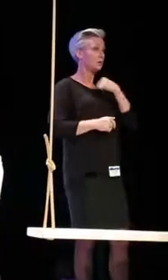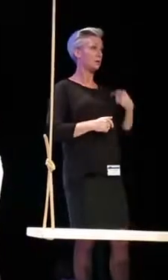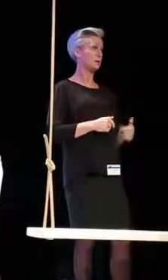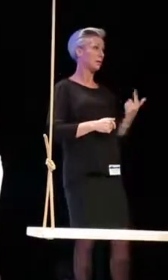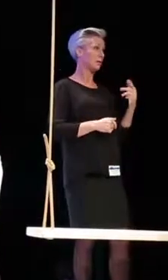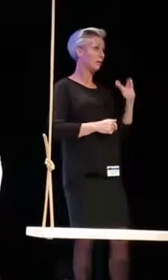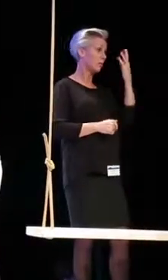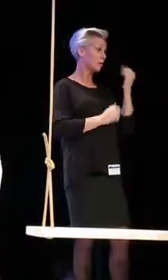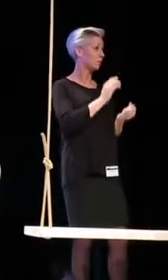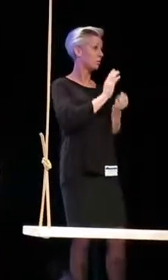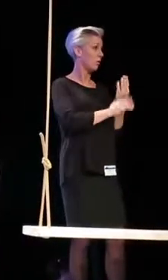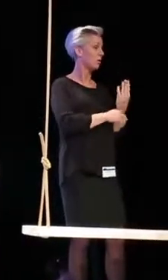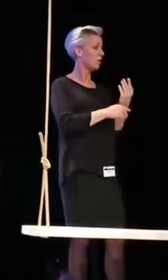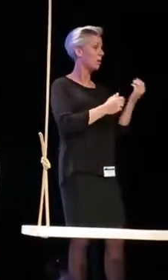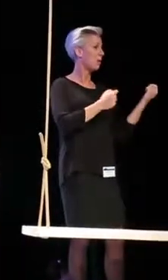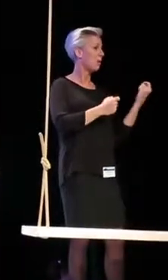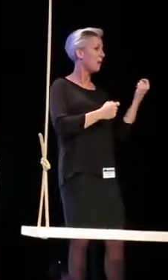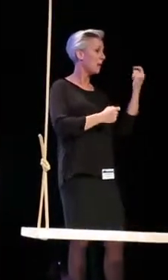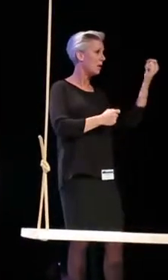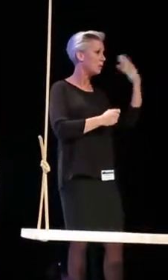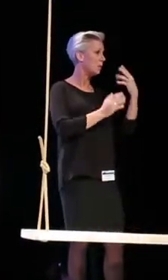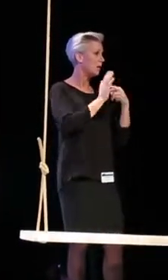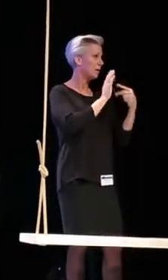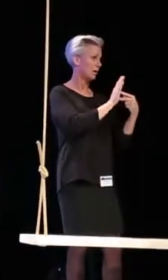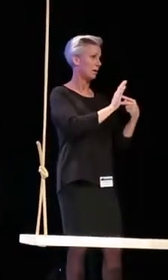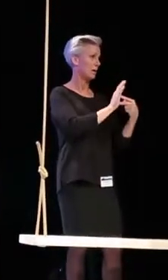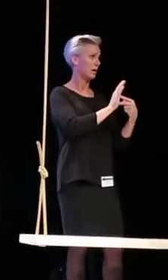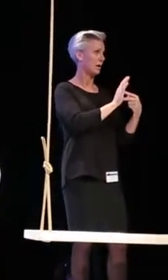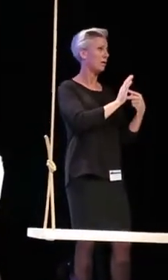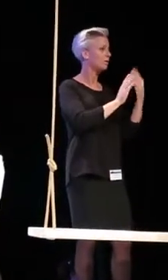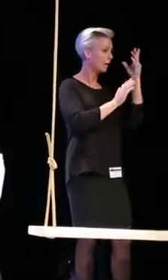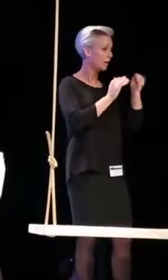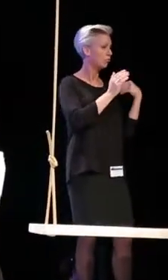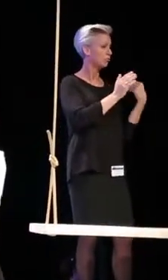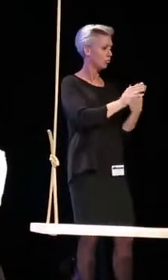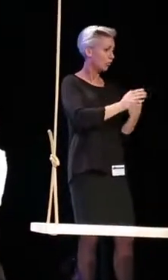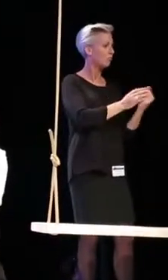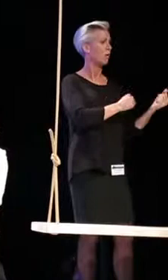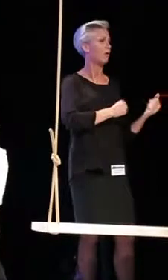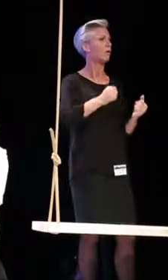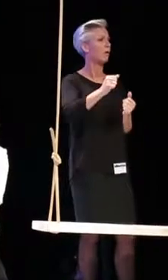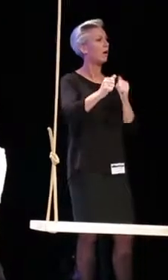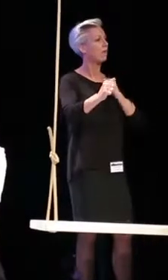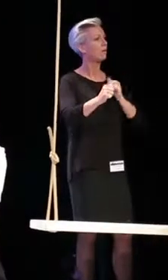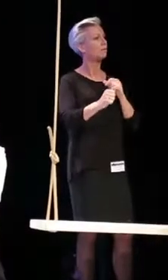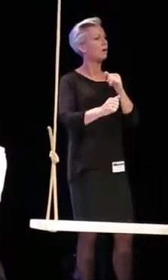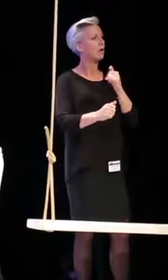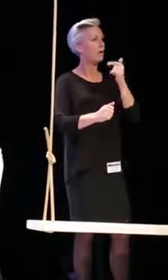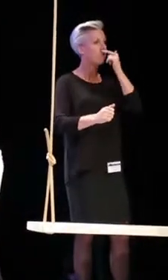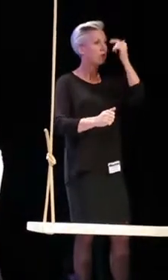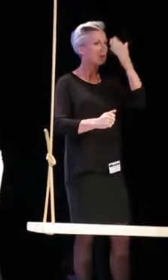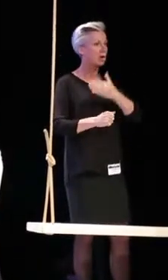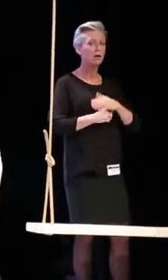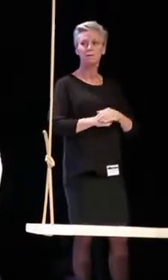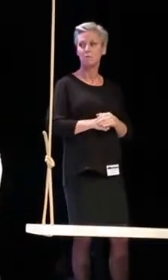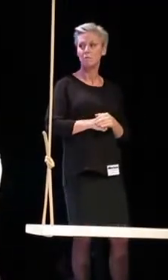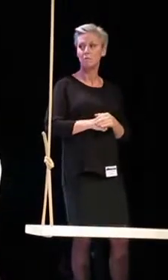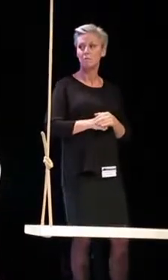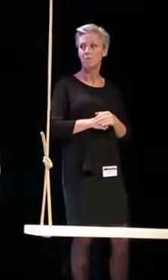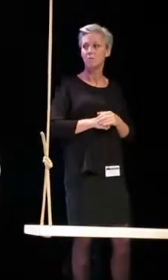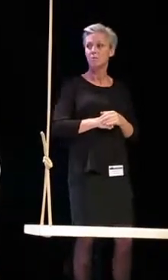och konkurrenskraftig kostnadsmässigt. Vi har världens fjärde största ekonomi i Tyskland som genom sitt energivände ju idag